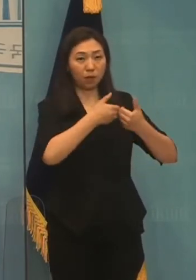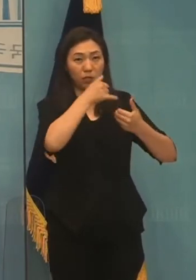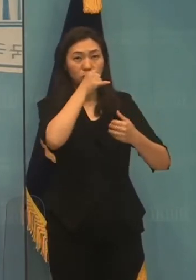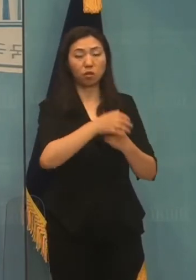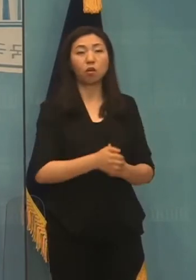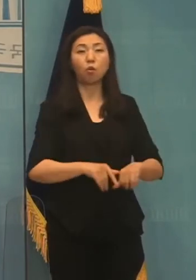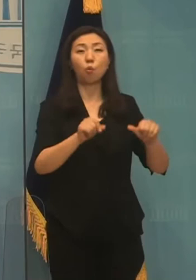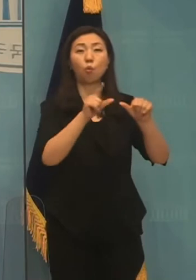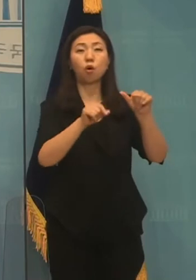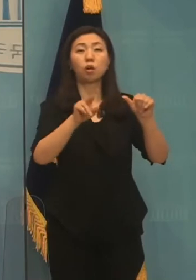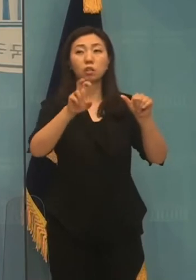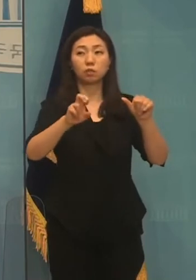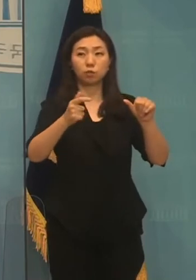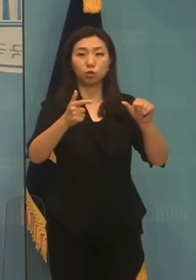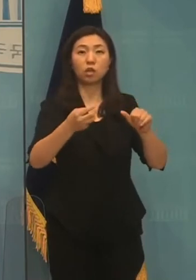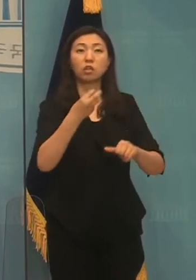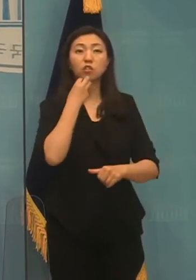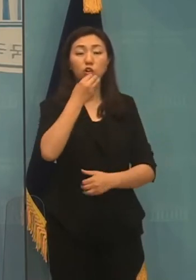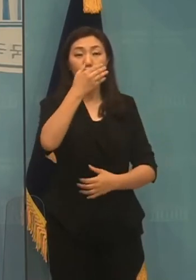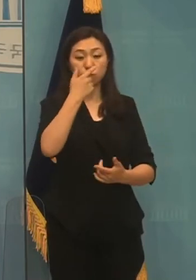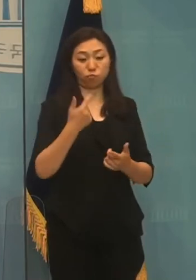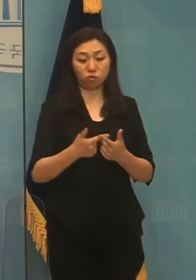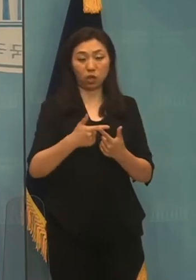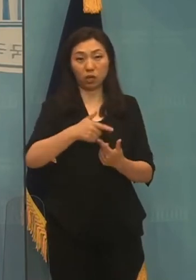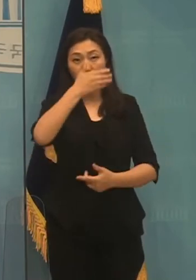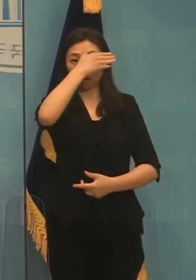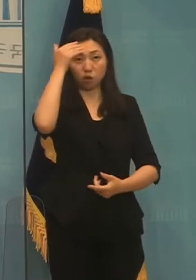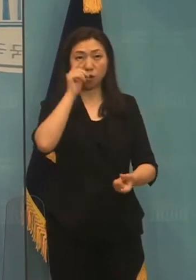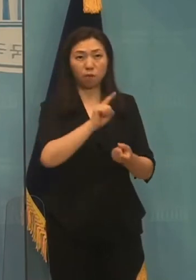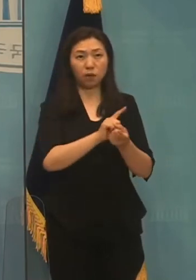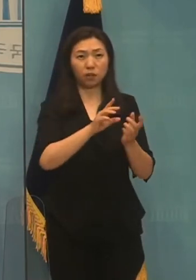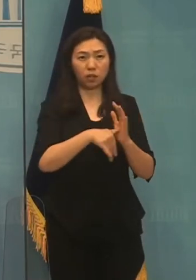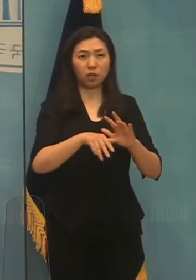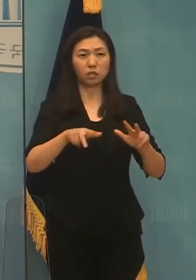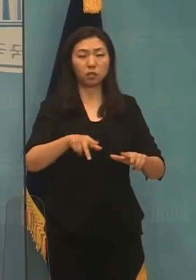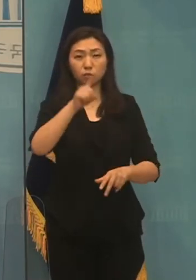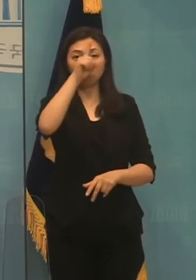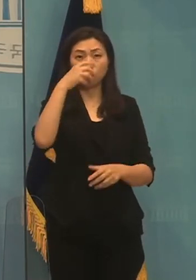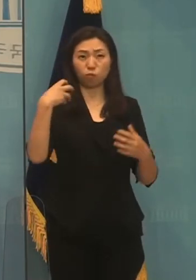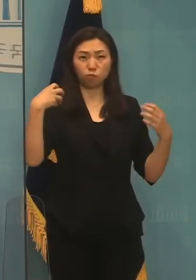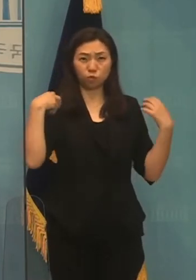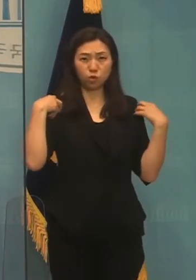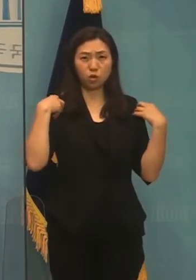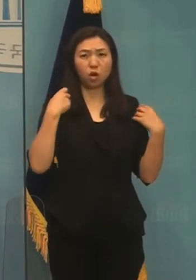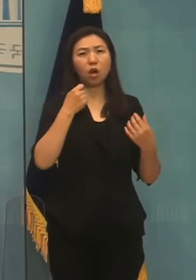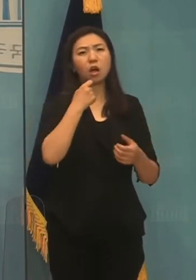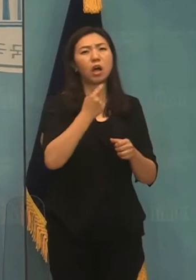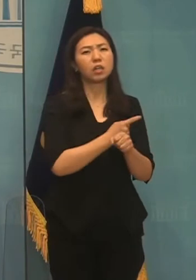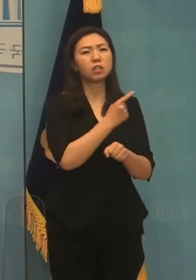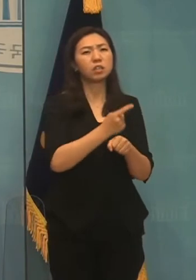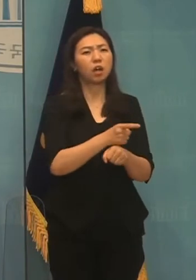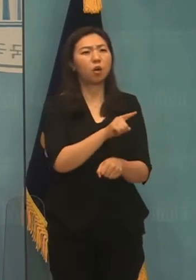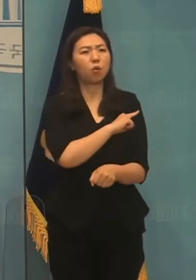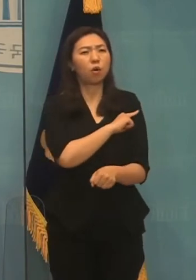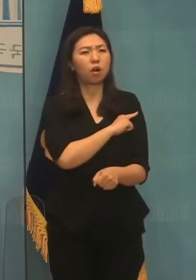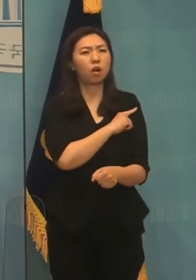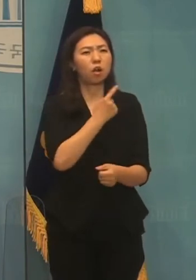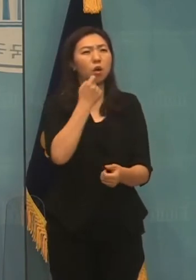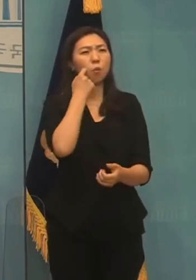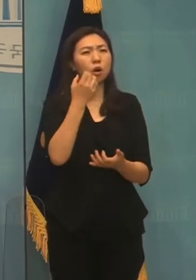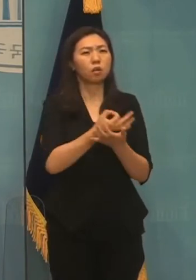서울 부산 청년과의 간담회에서 현 정부가 최저임금을 초기에 너무 급격히 인상한 것이 잘못이라는 게